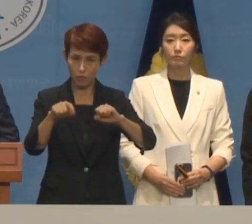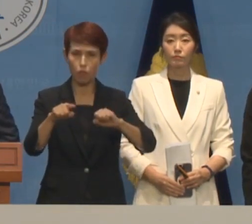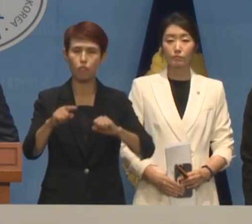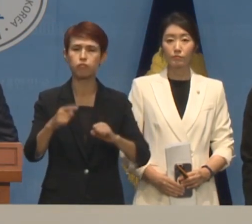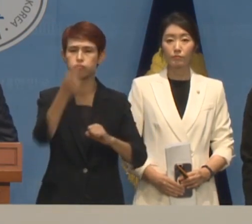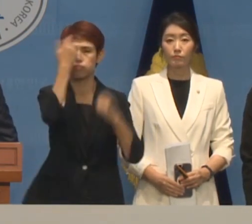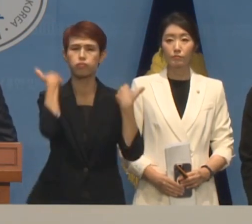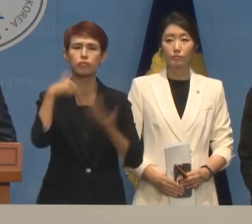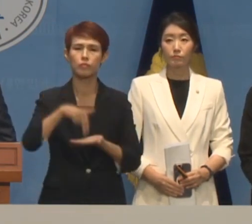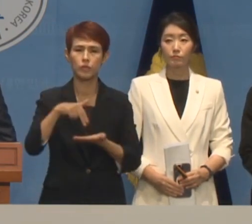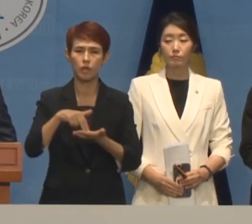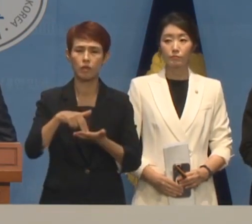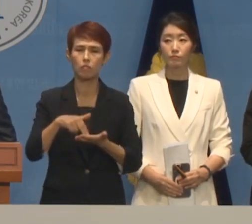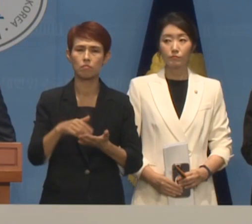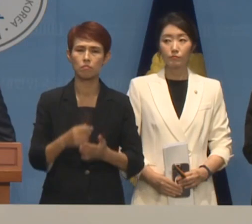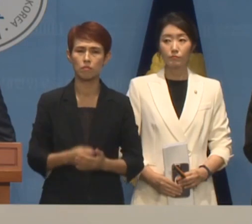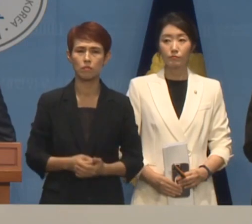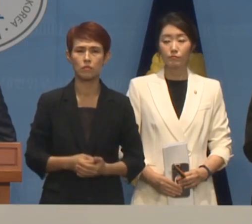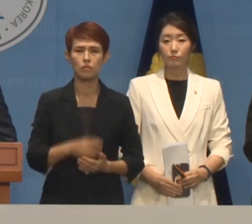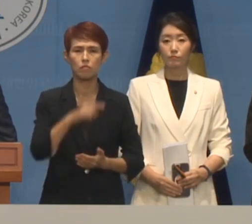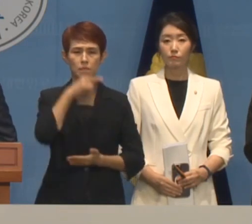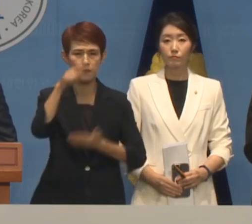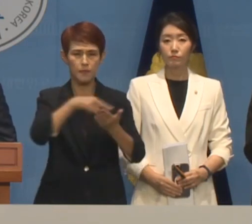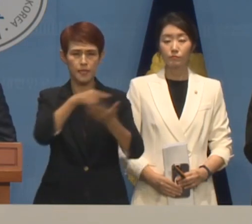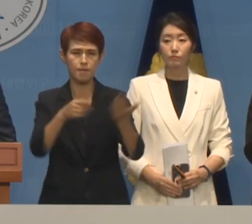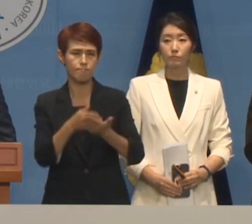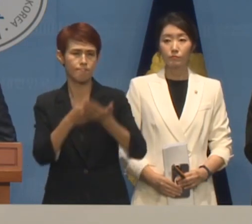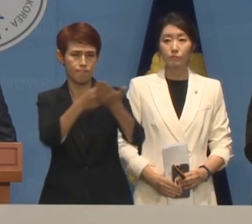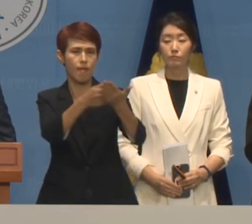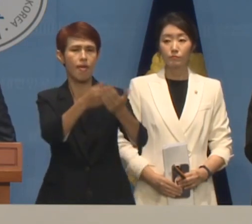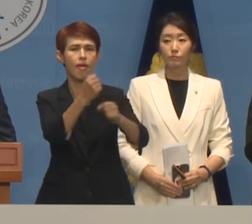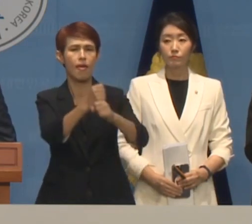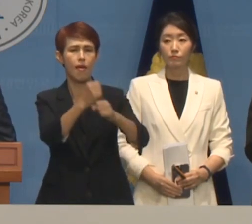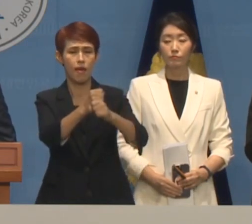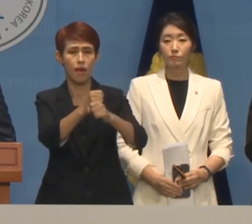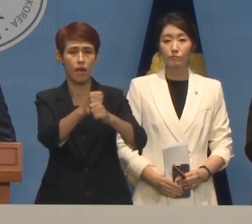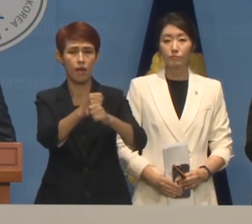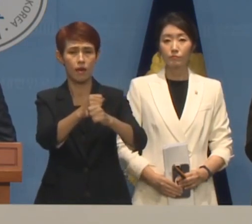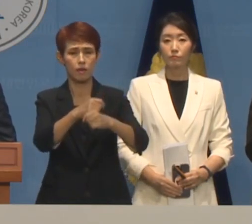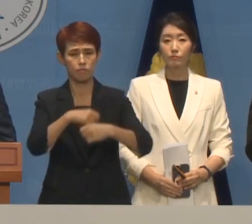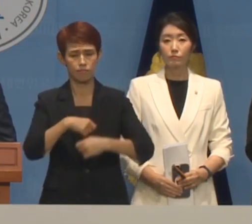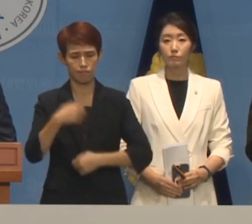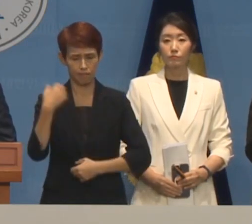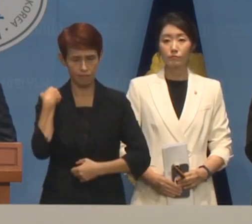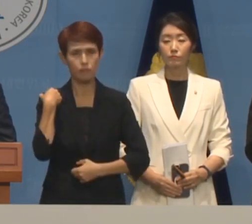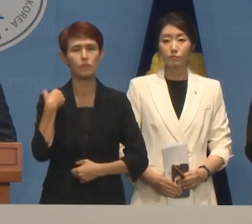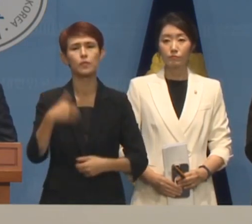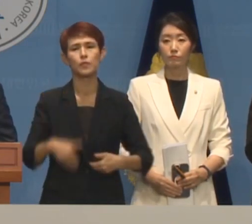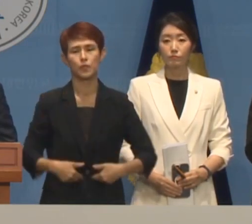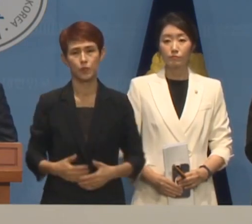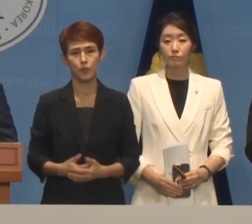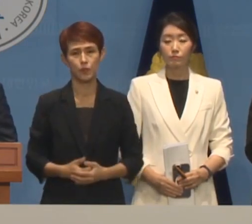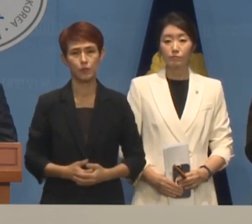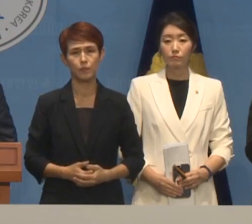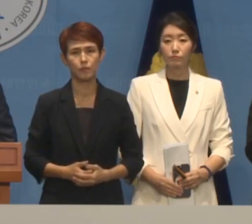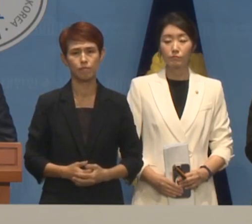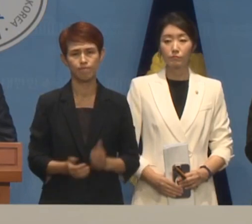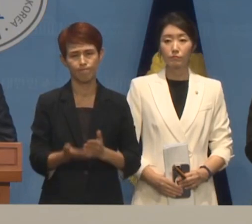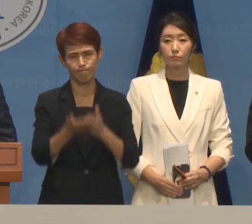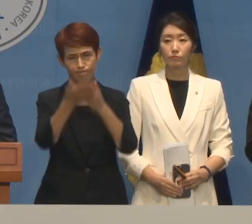진행하겠다. 이것이 책임성 있는 정부의 자세라고 생각합니다. 다시 한번 강력히